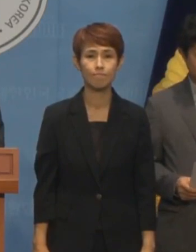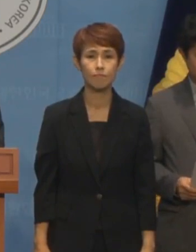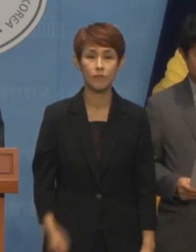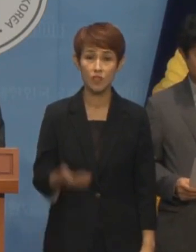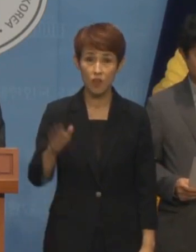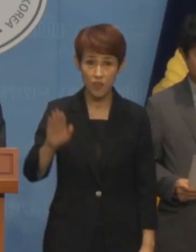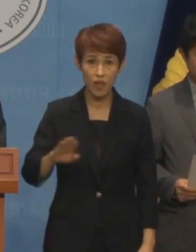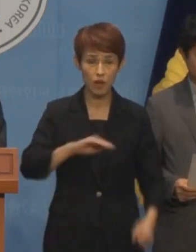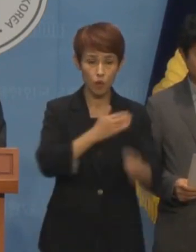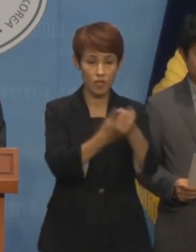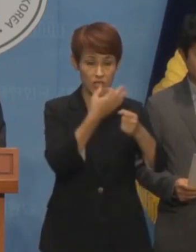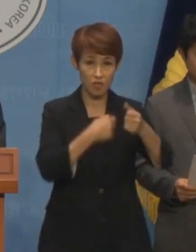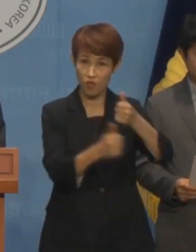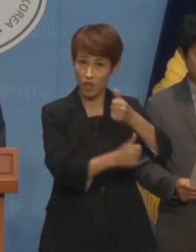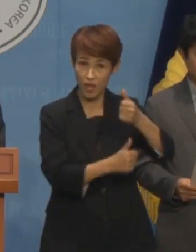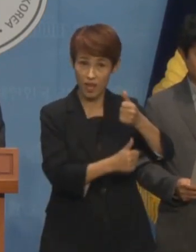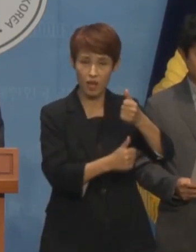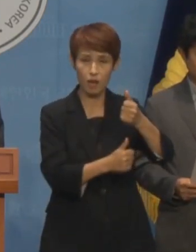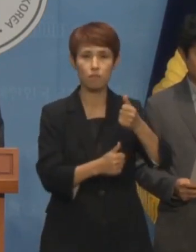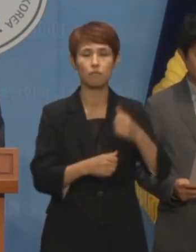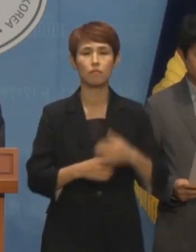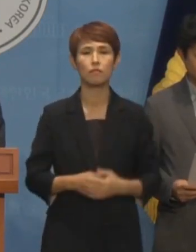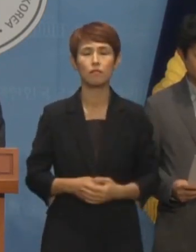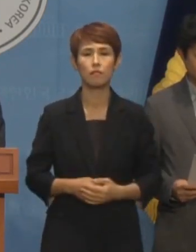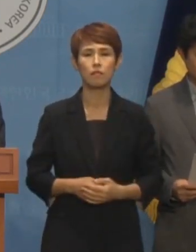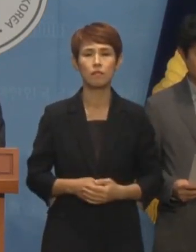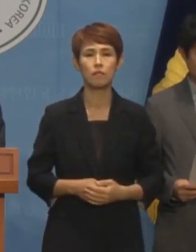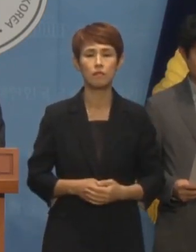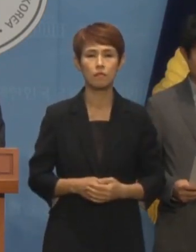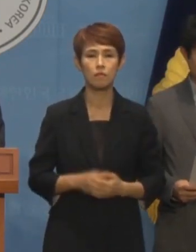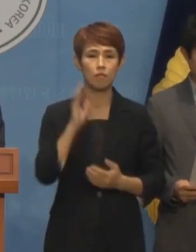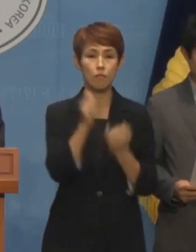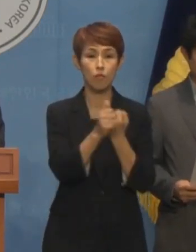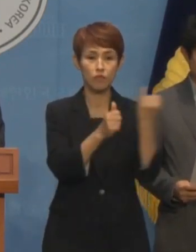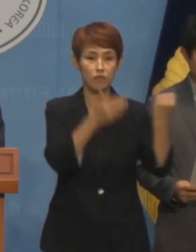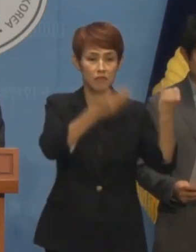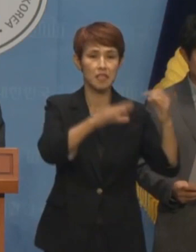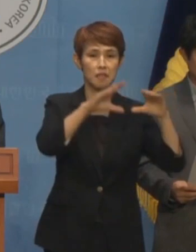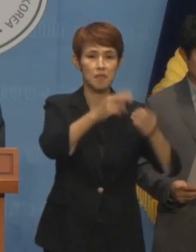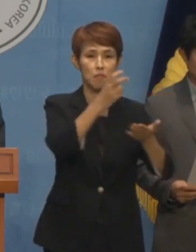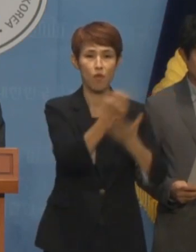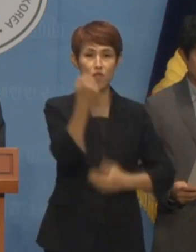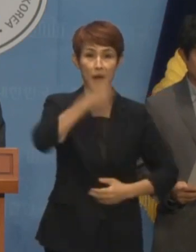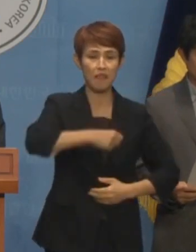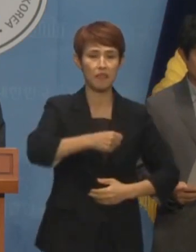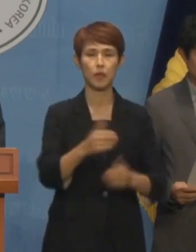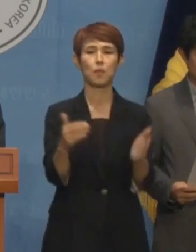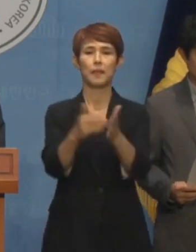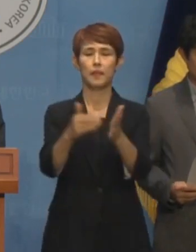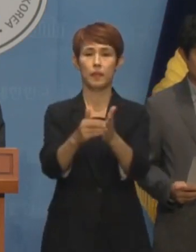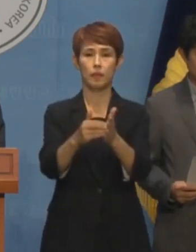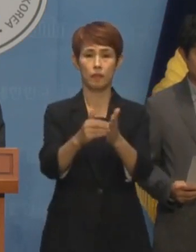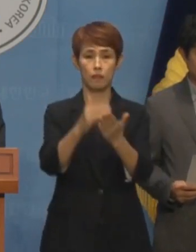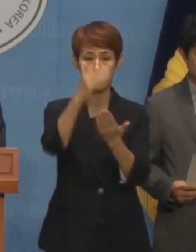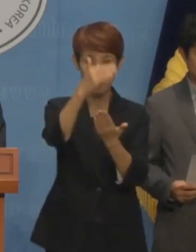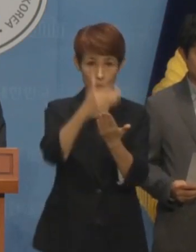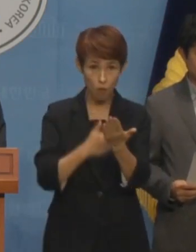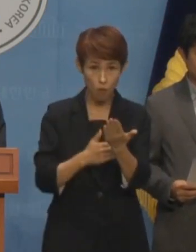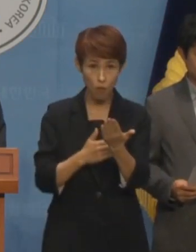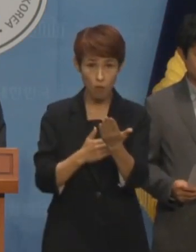그런데 권익위는 지난달 24일 김건희 여사 청탁금지법 위반을 종결 처리한 결론을 담은